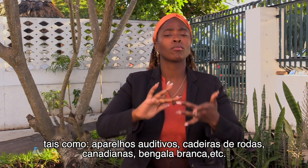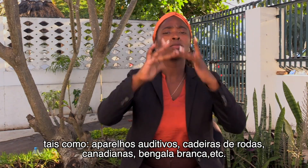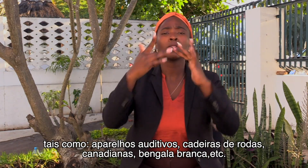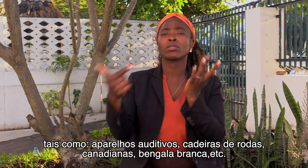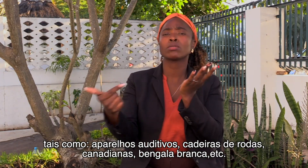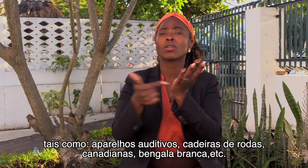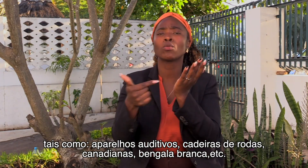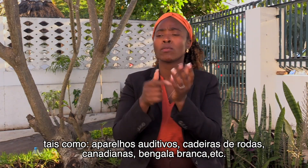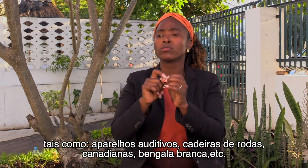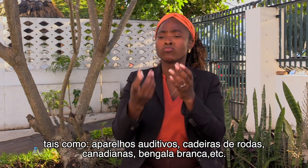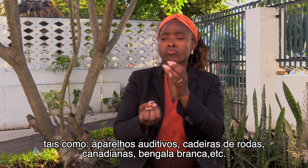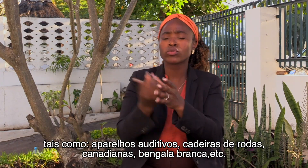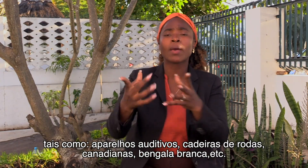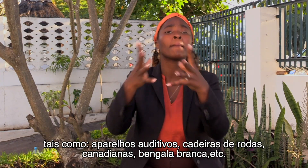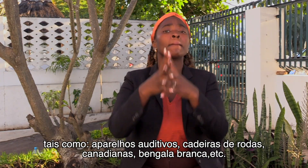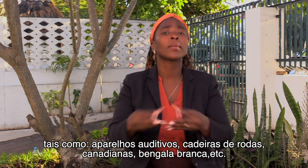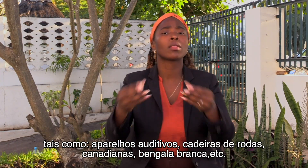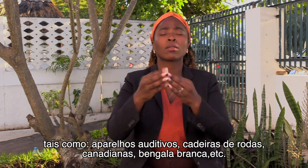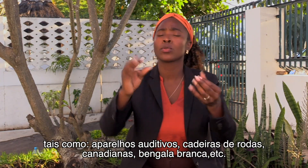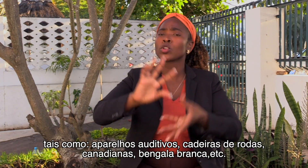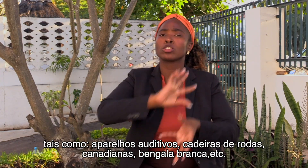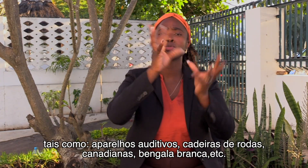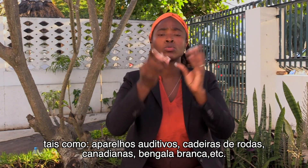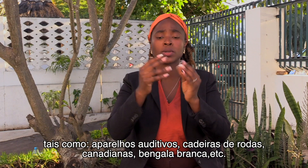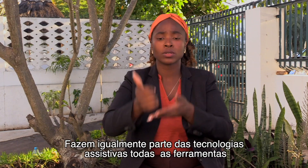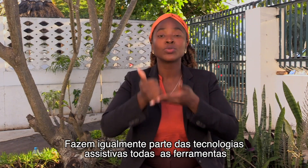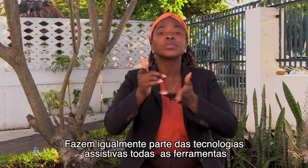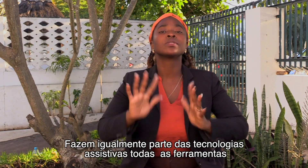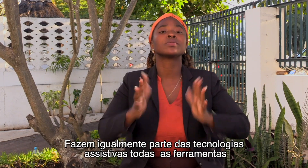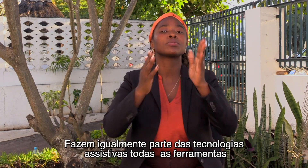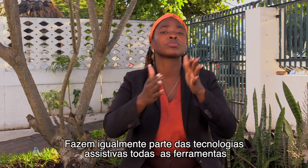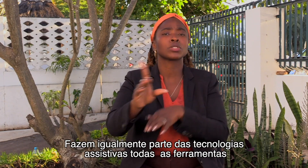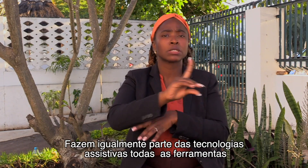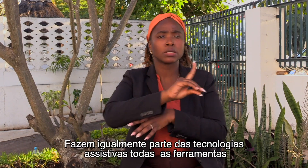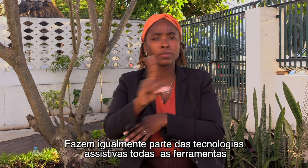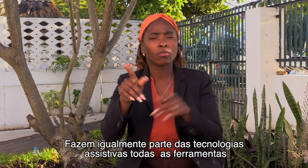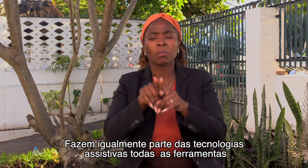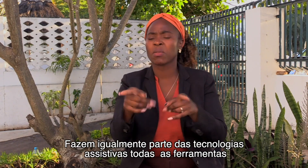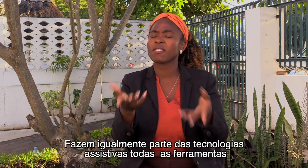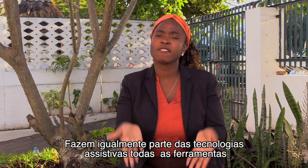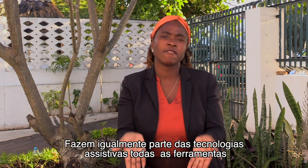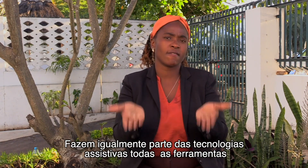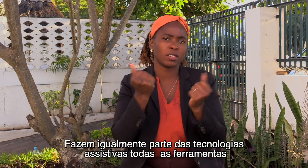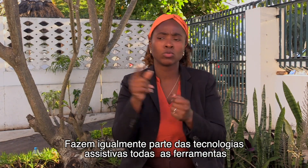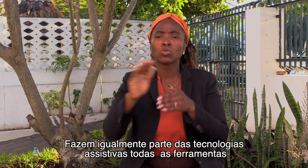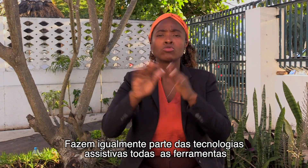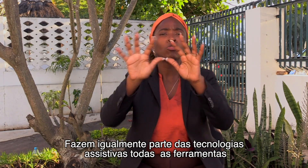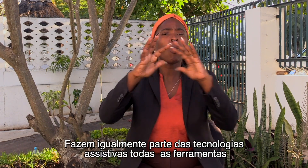rodas, canadianas, bengala branca, etc. Fazem igualmente parte das tecnologias assistivas